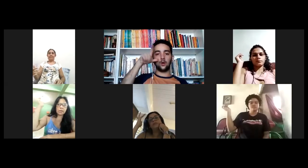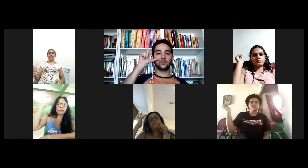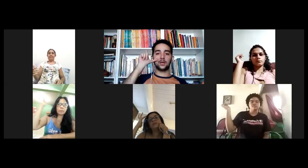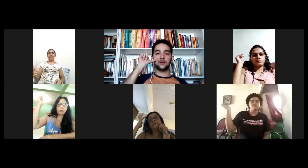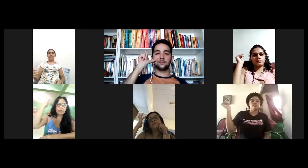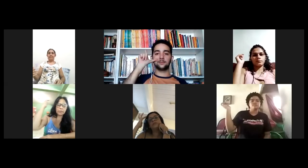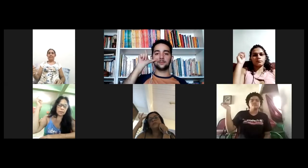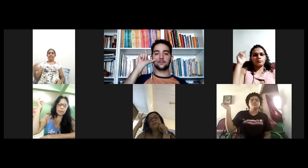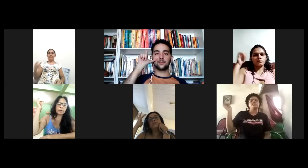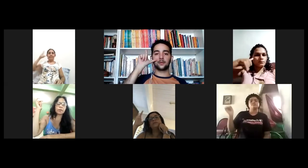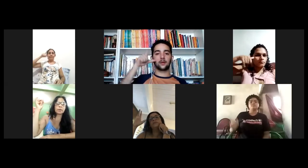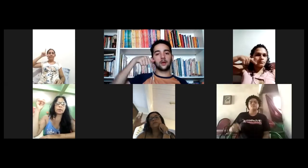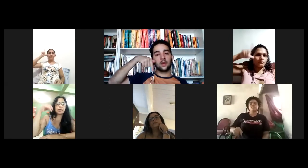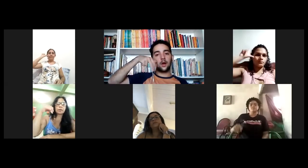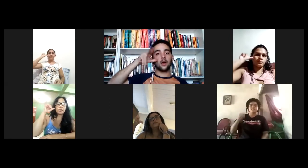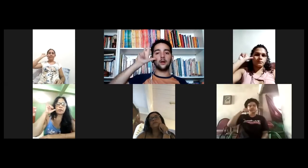ontem,